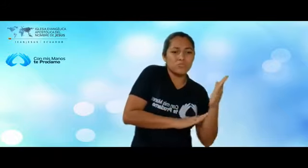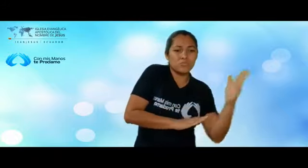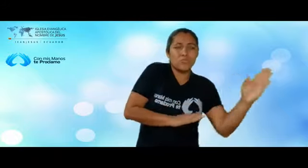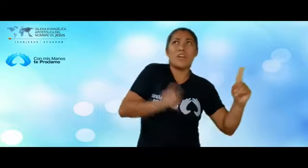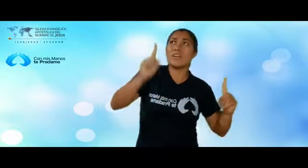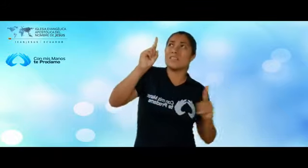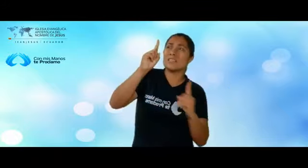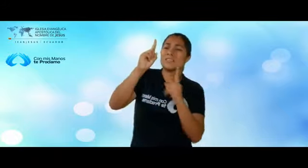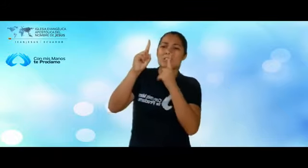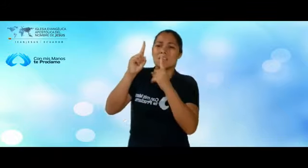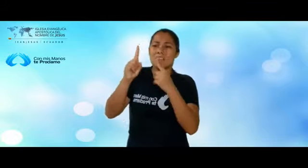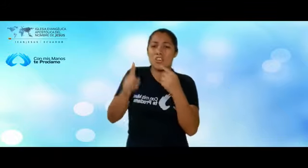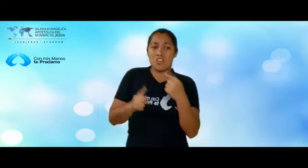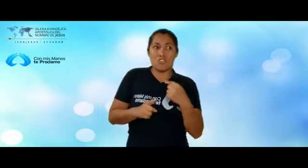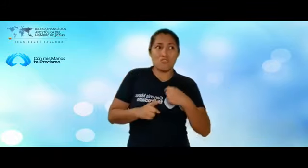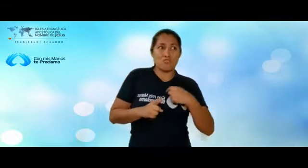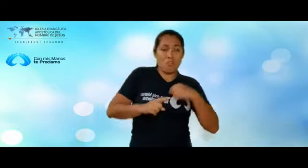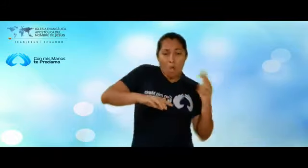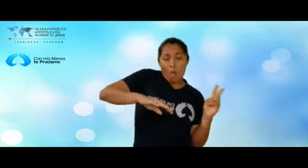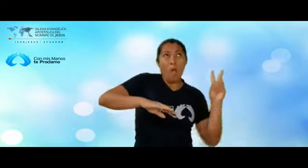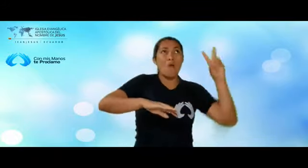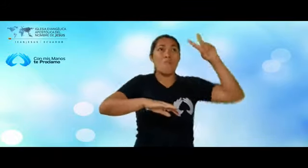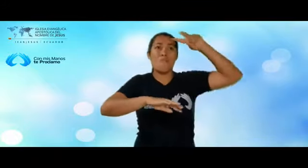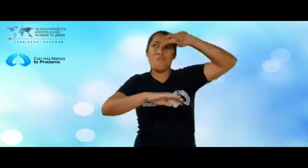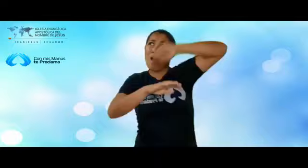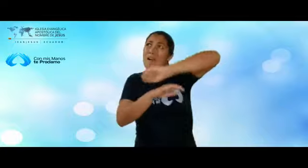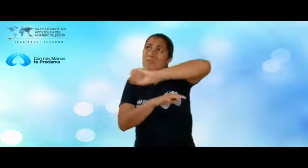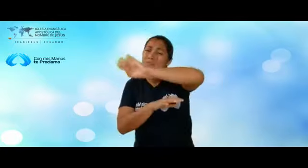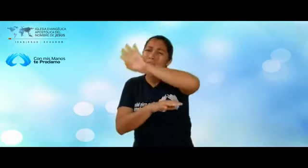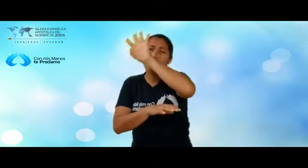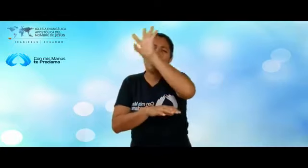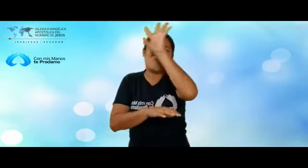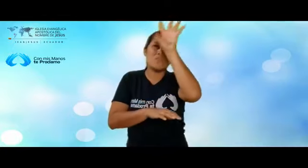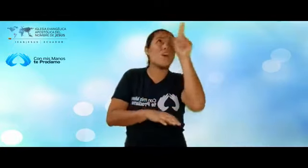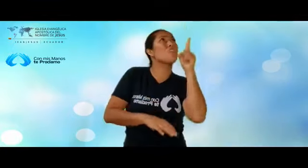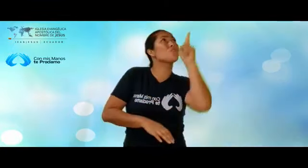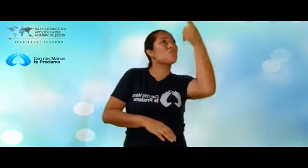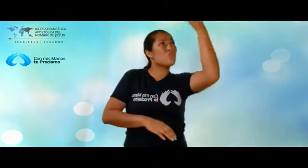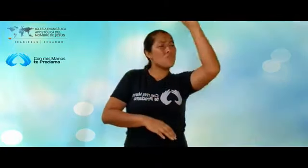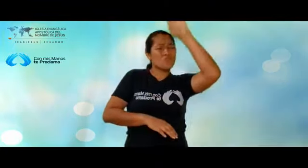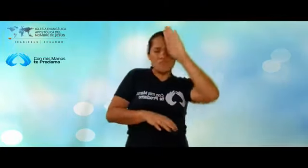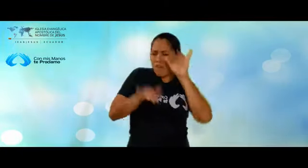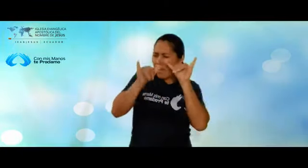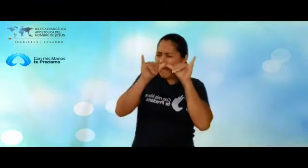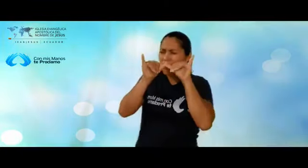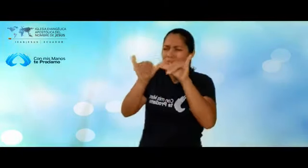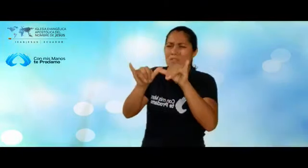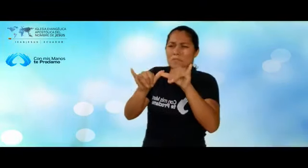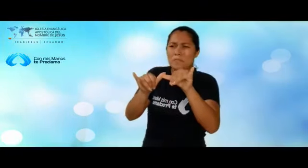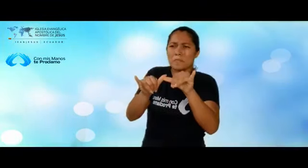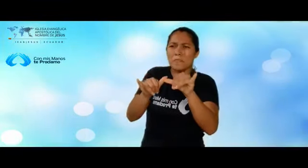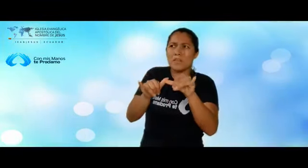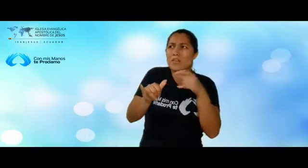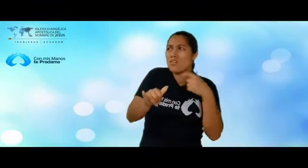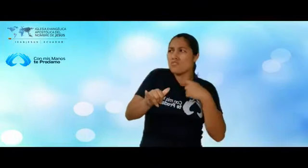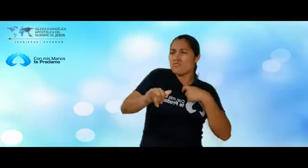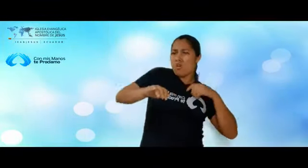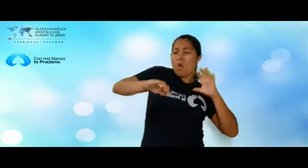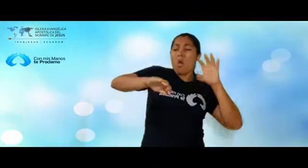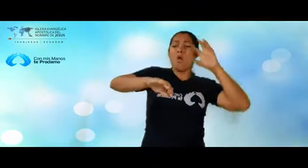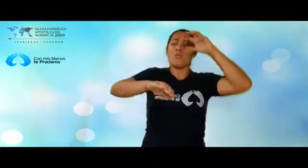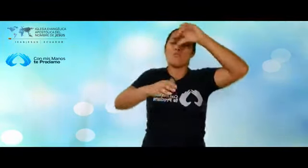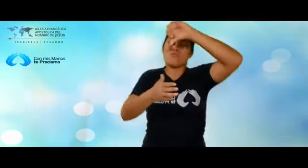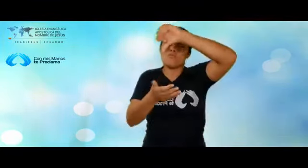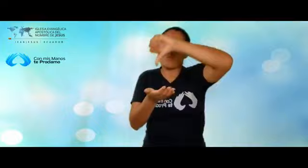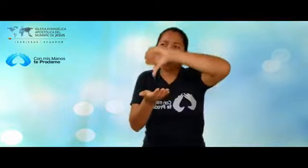presencia? Si subiere a los cielos, allí estás tú. Y si en el Seol hiciere